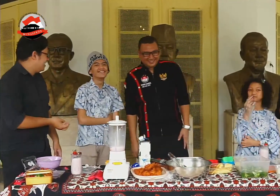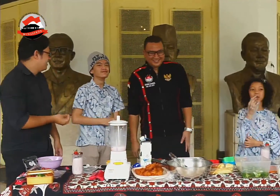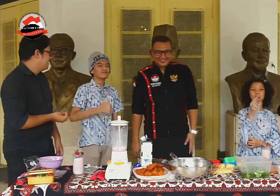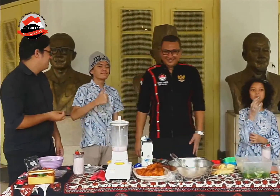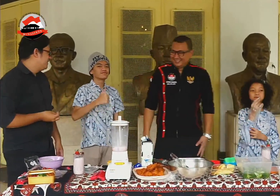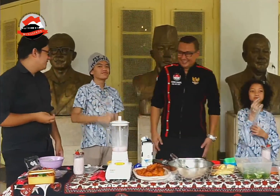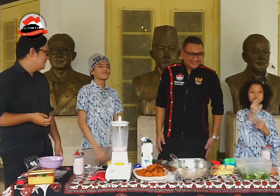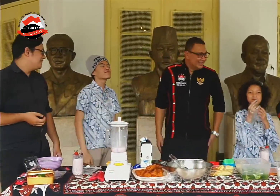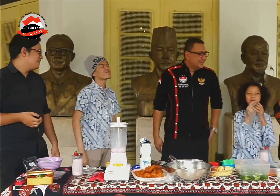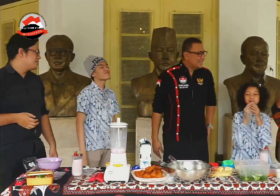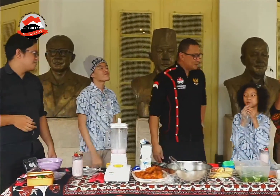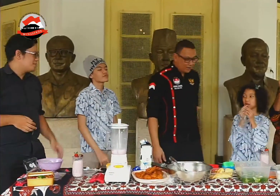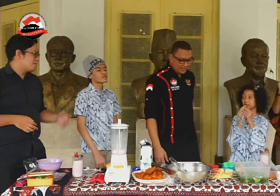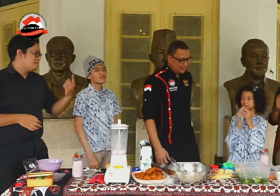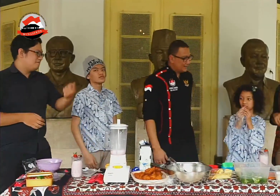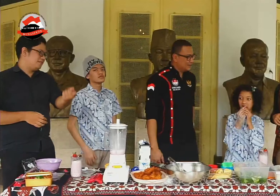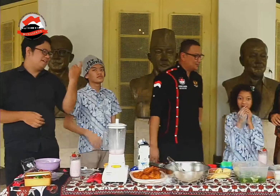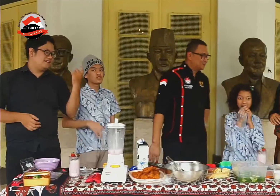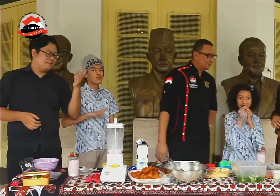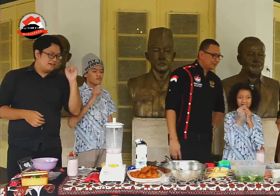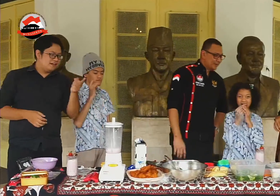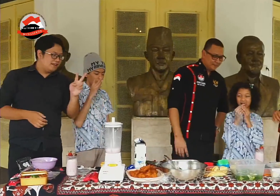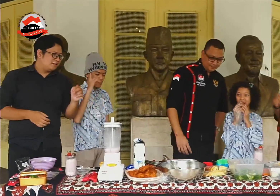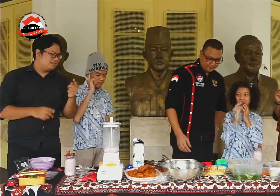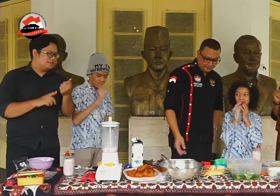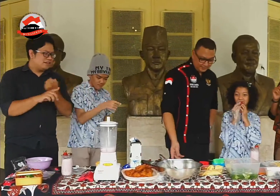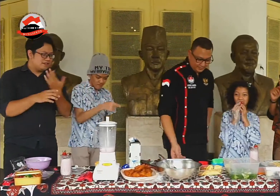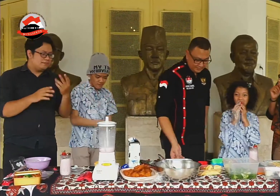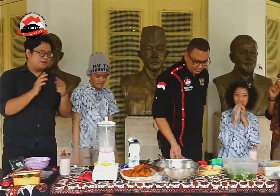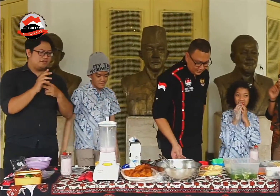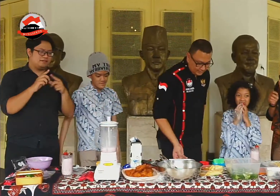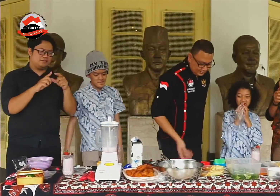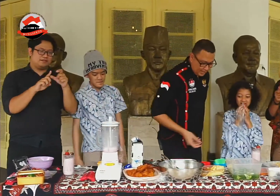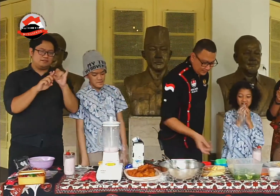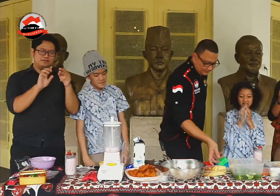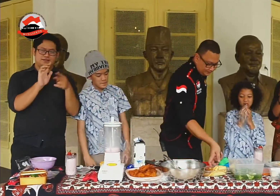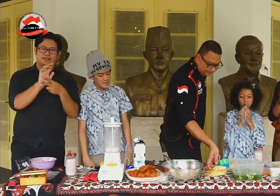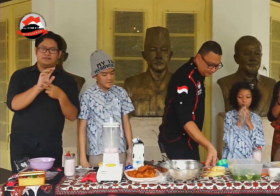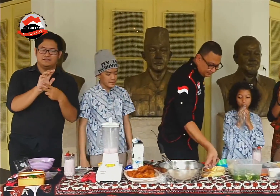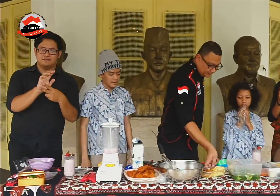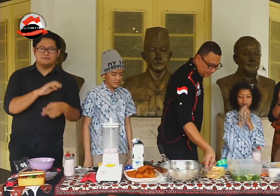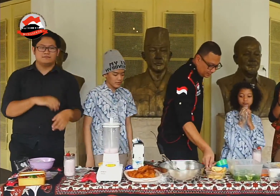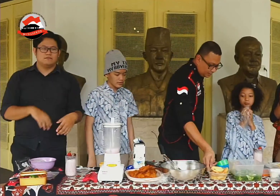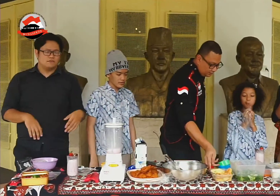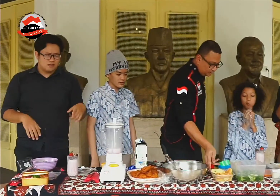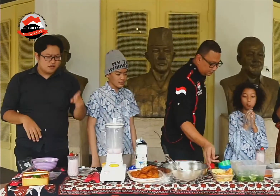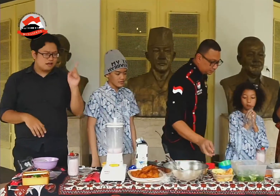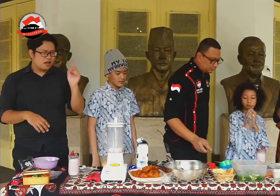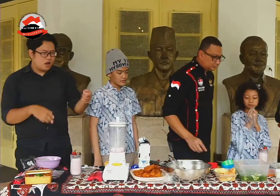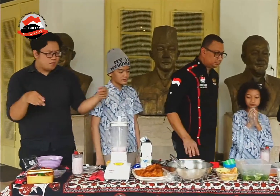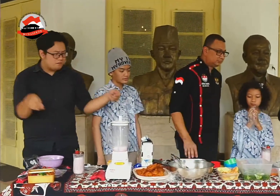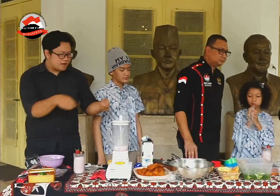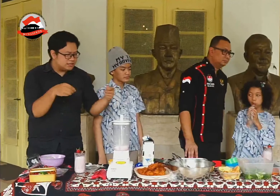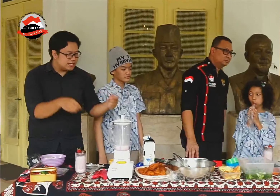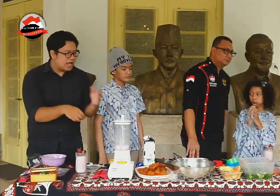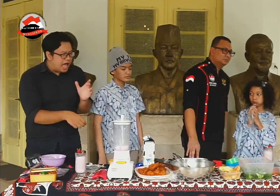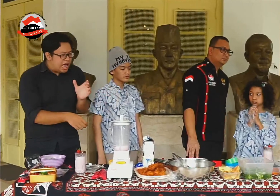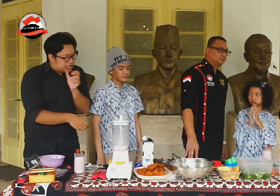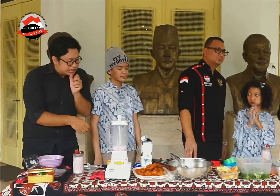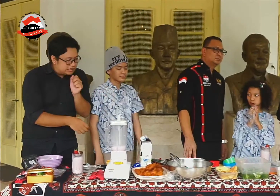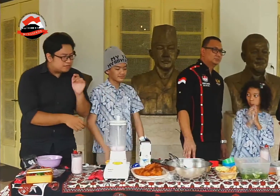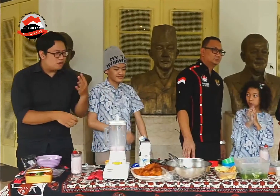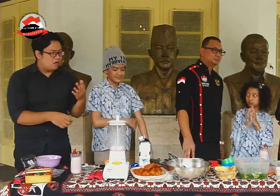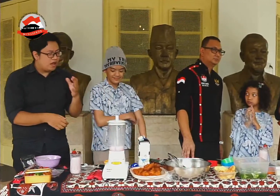Oke, chef, ada pertanyaan lagi, yes, chef. Boleh. Ayo. Dari Nadine Robika. Chef, yeah. Kalau masaknya keasinan supaya enggak asin